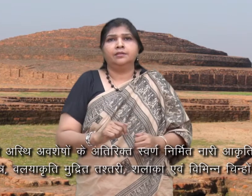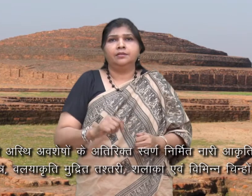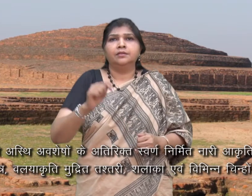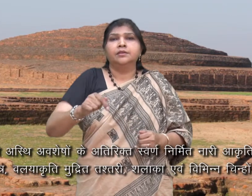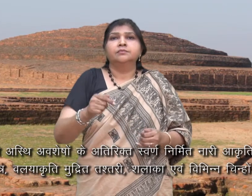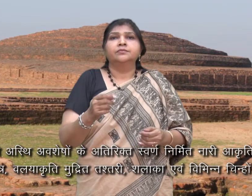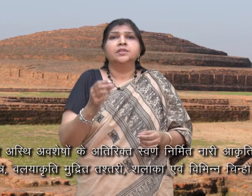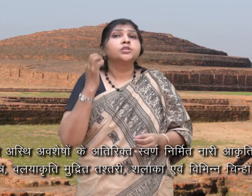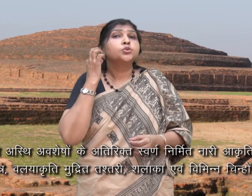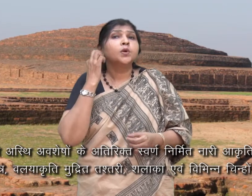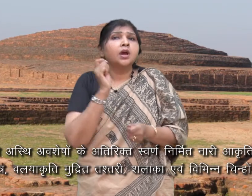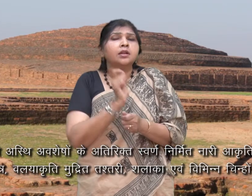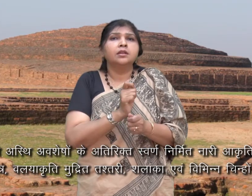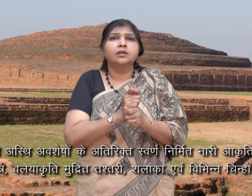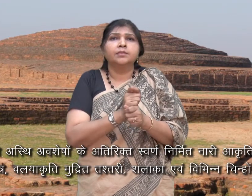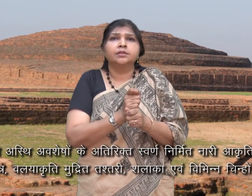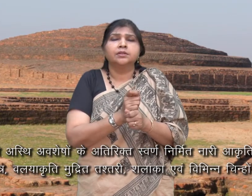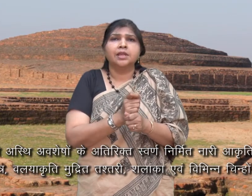स्वर्ण निर्मित नारी आकृति युक्त पत्र,